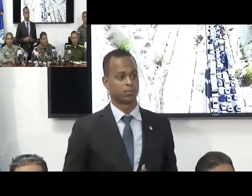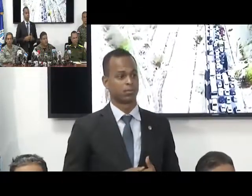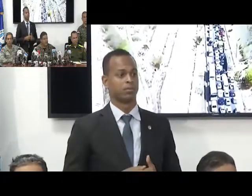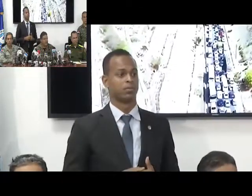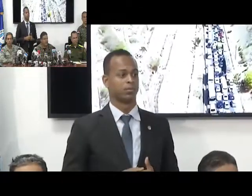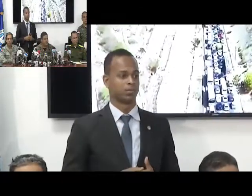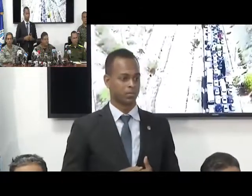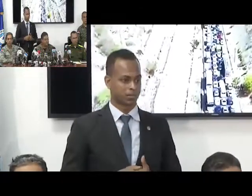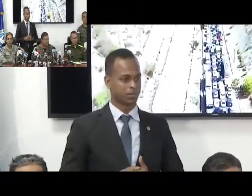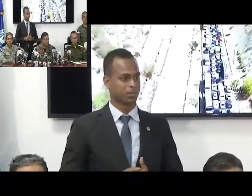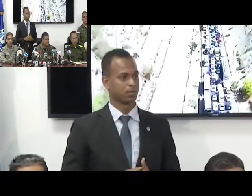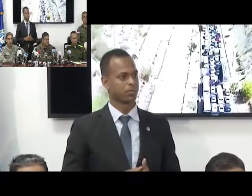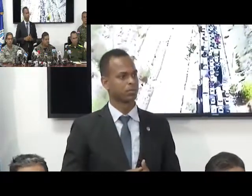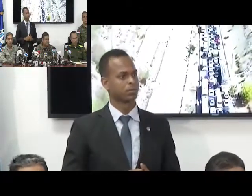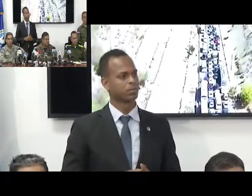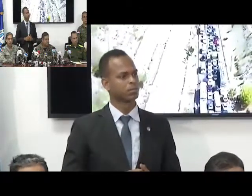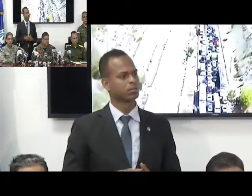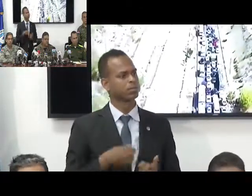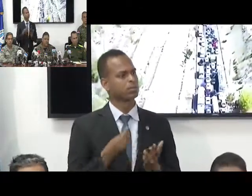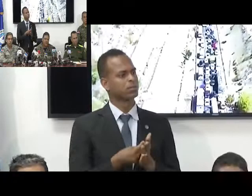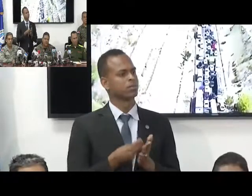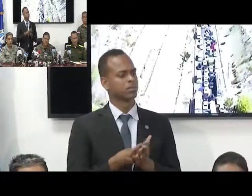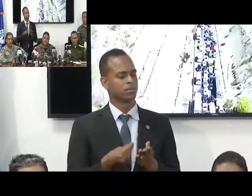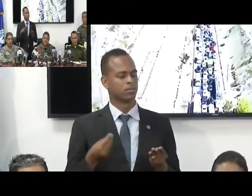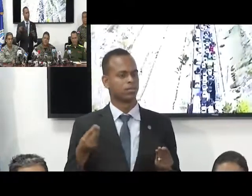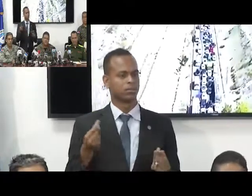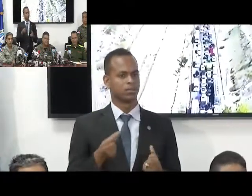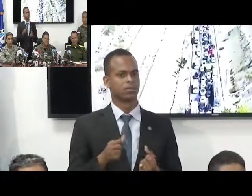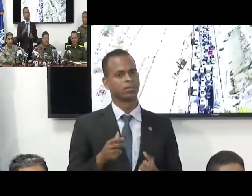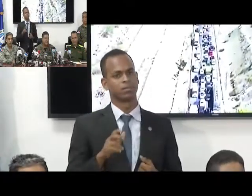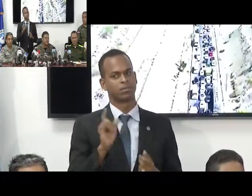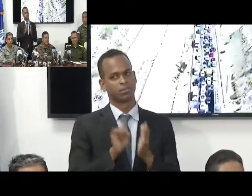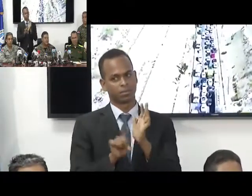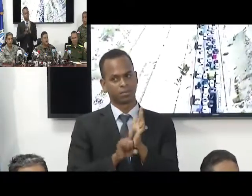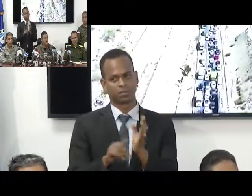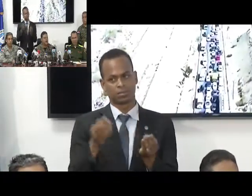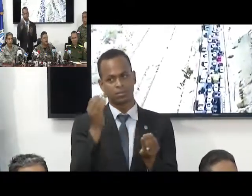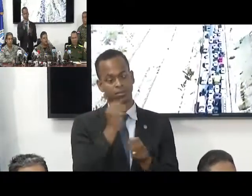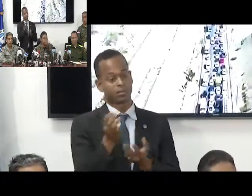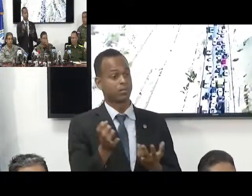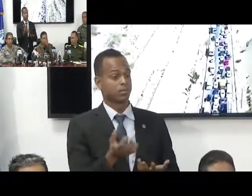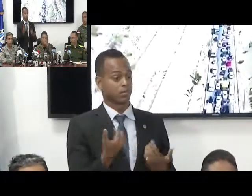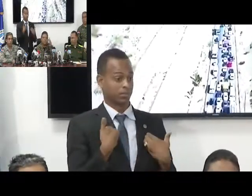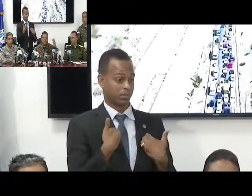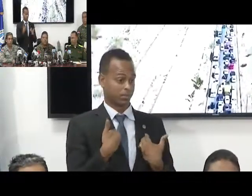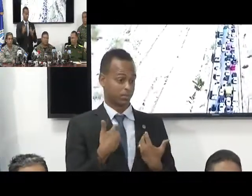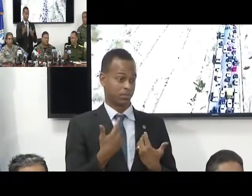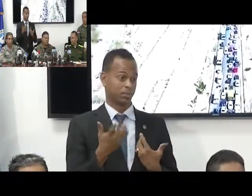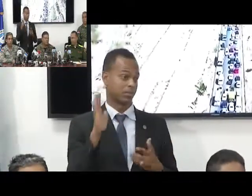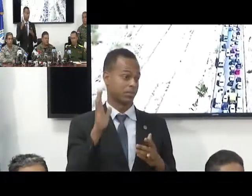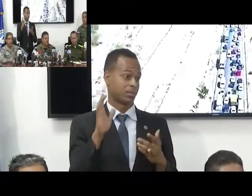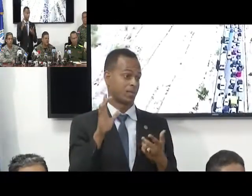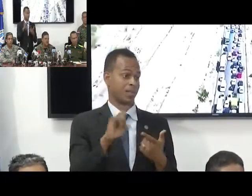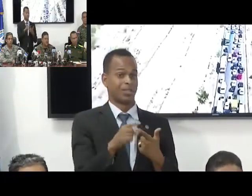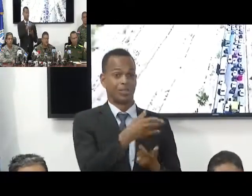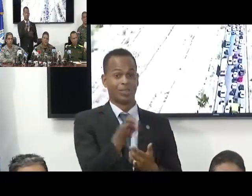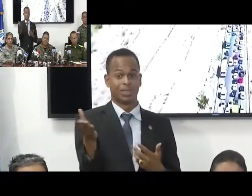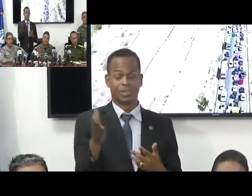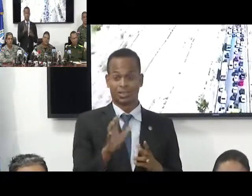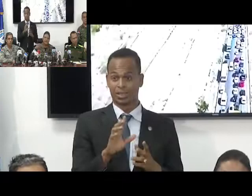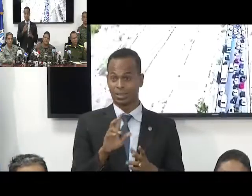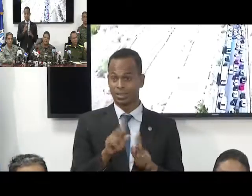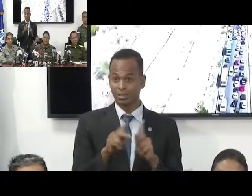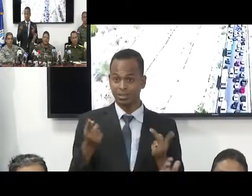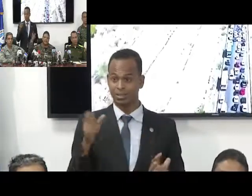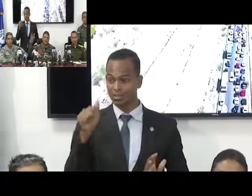es de autoridad solamente. El costo es muy difícil porque, por ejemplo, el costo tiene que ver hasta con ustedes mismos, los medios de comunicaciones, cuando